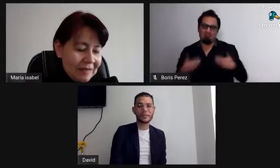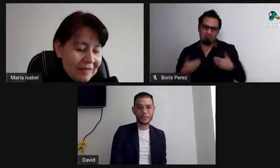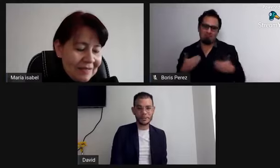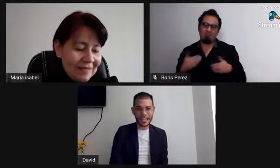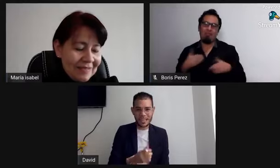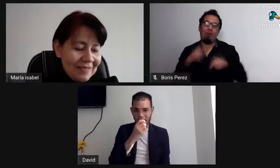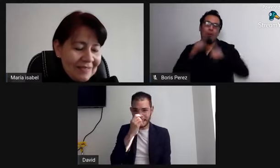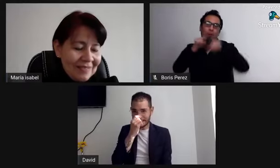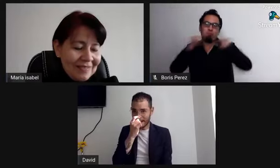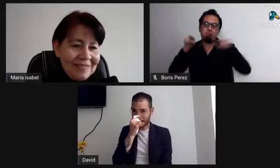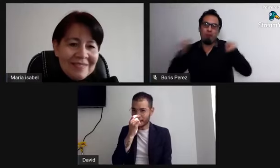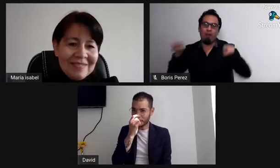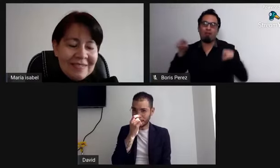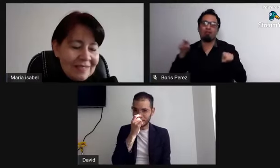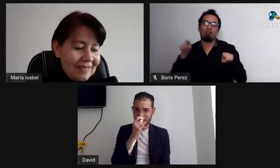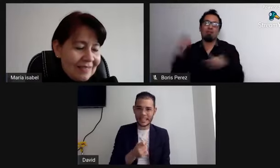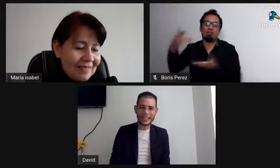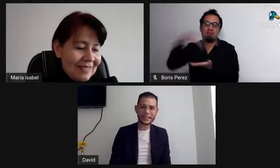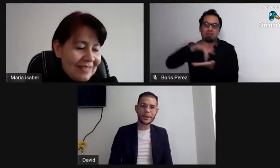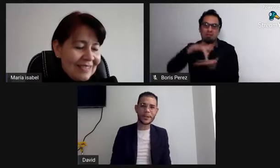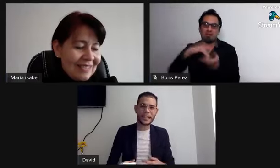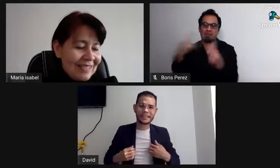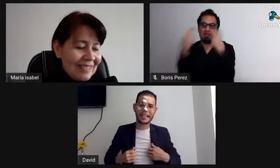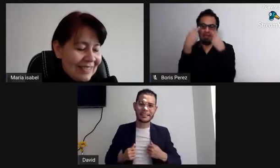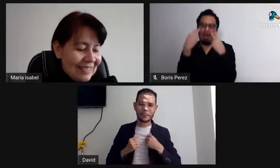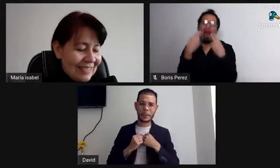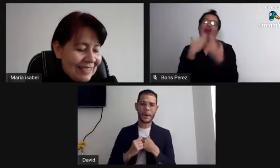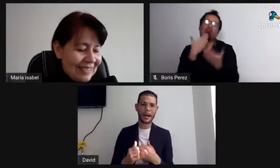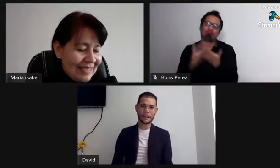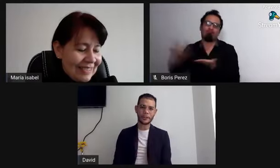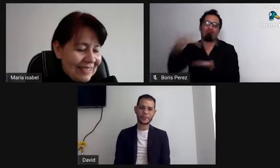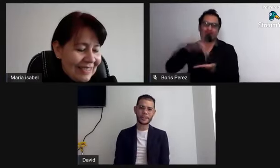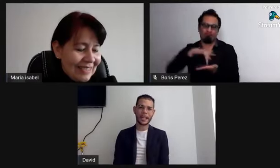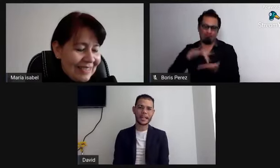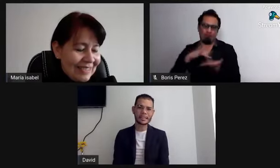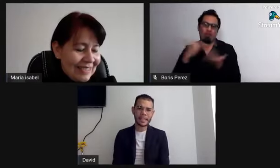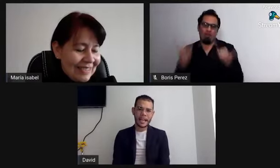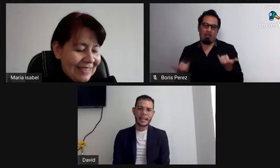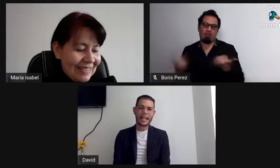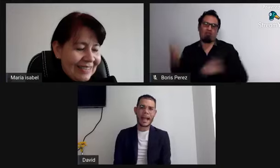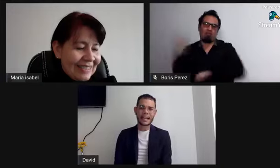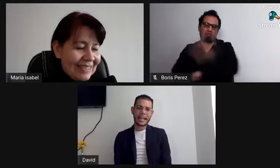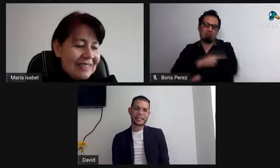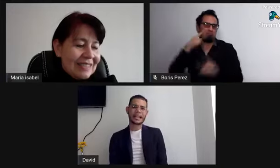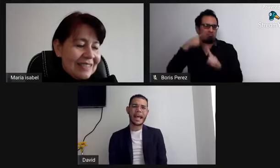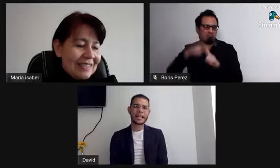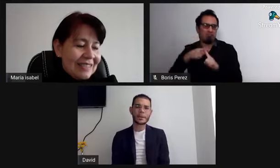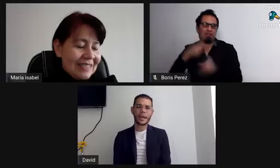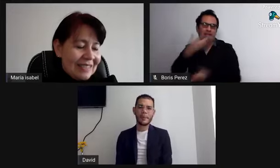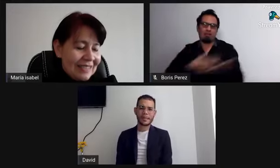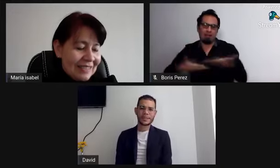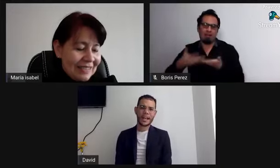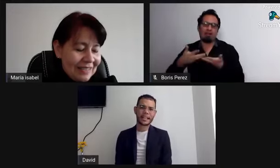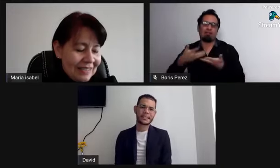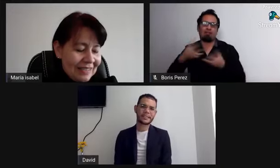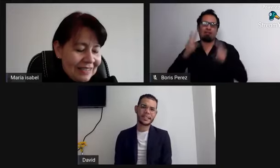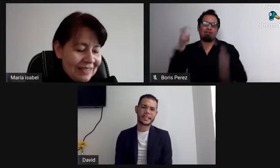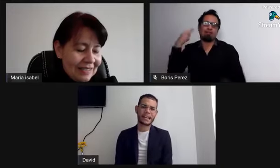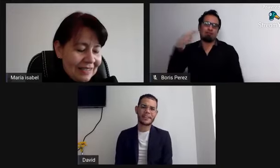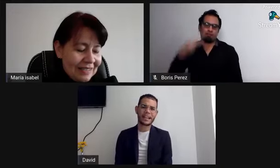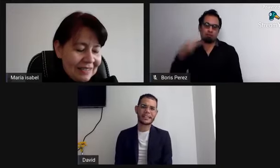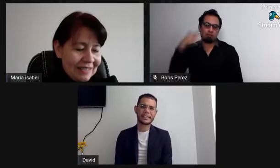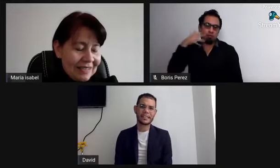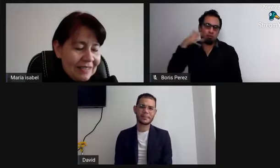Yo estoy muy bien, María Isabel, muy contento de estar de nuevo acá con ustedes. Agradecerle a todas las personas que